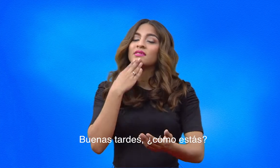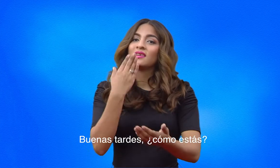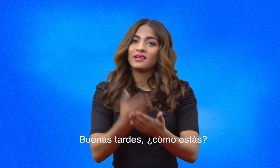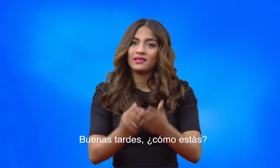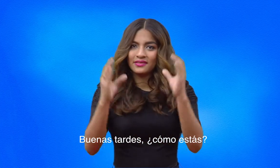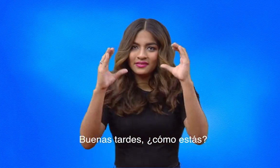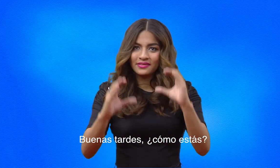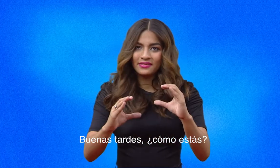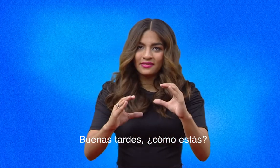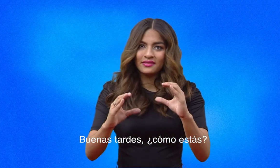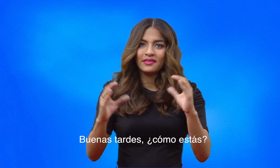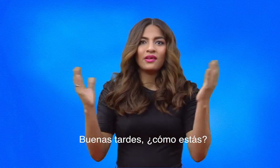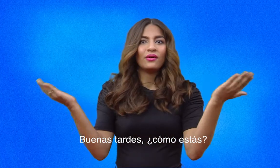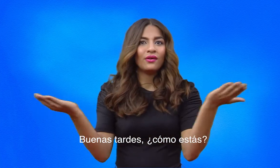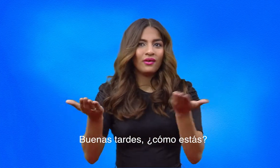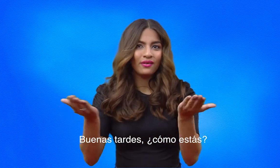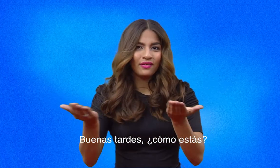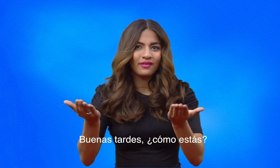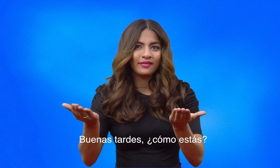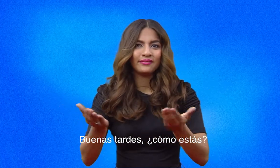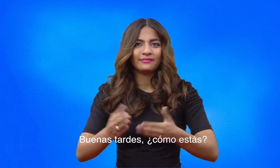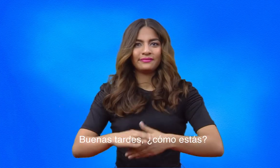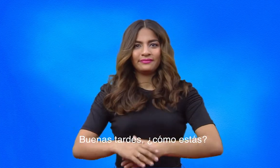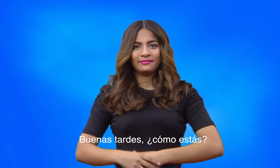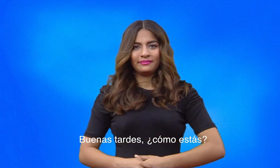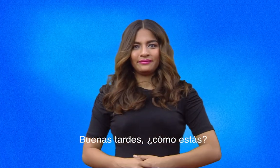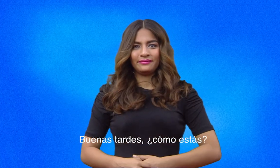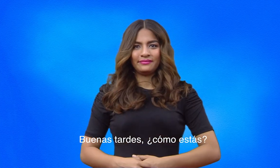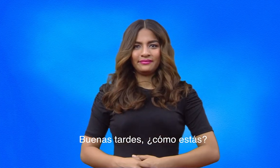Buenas tardes. ¿Cómo estás?